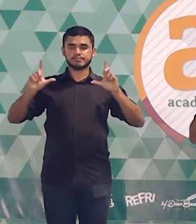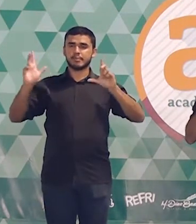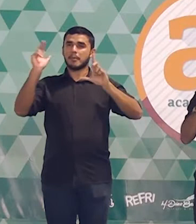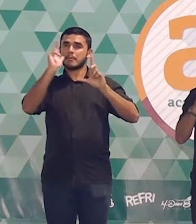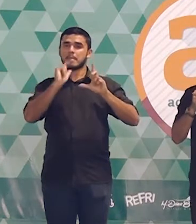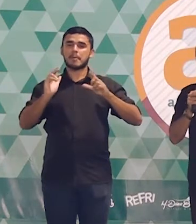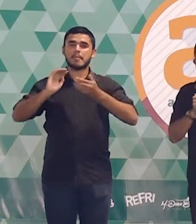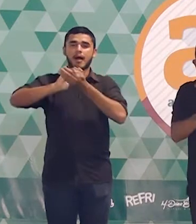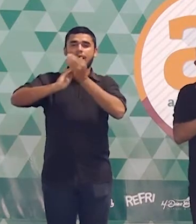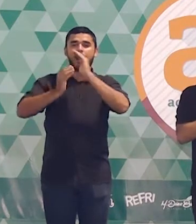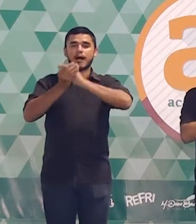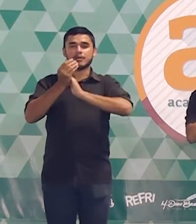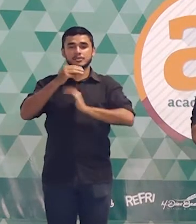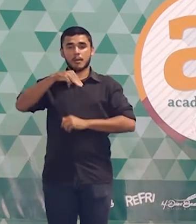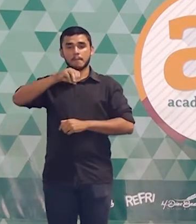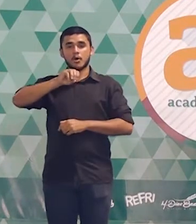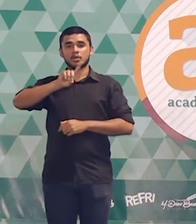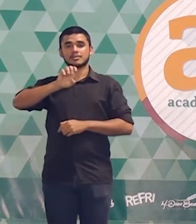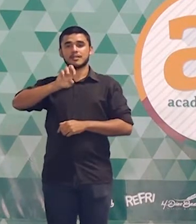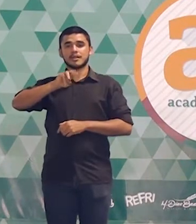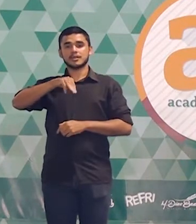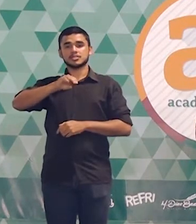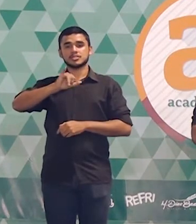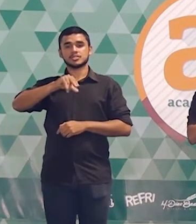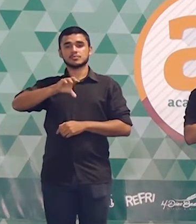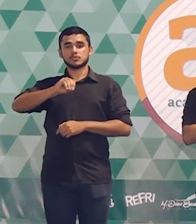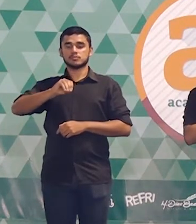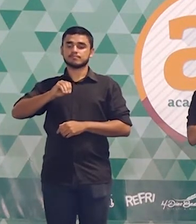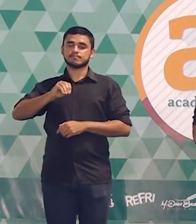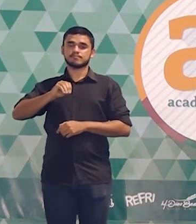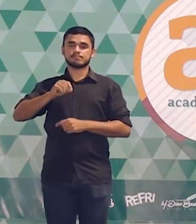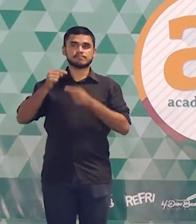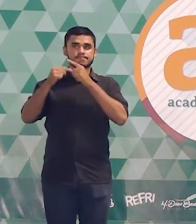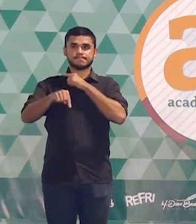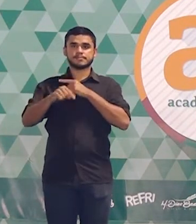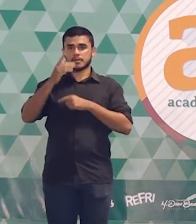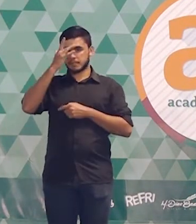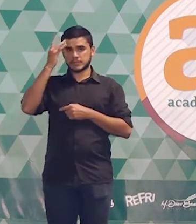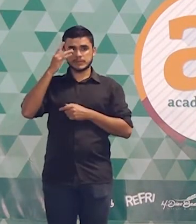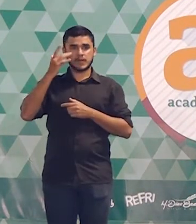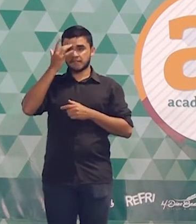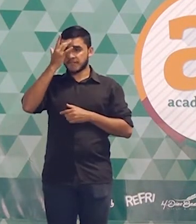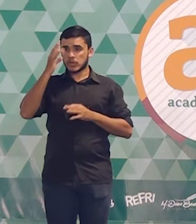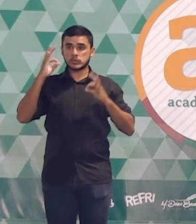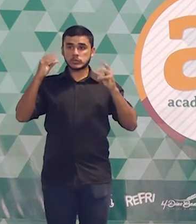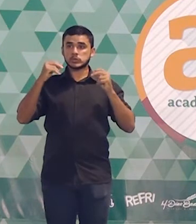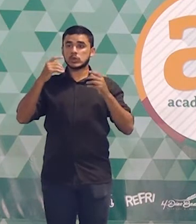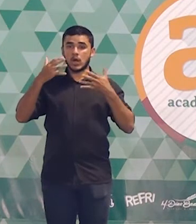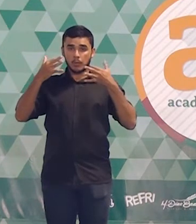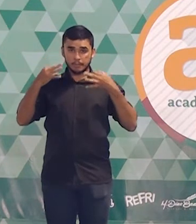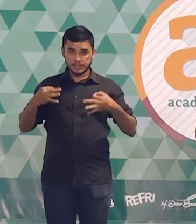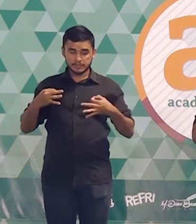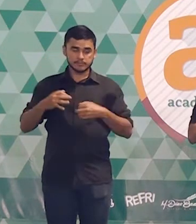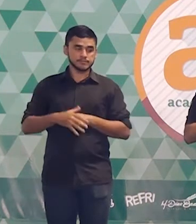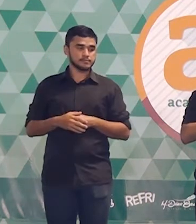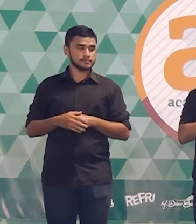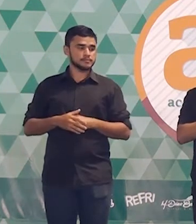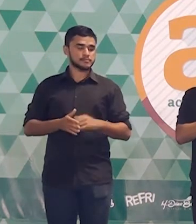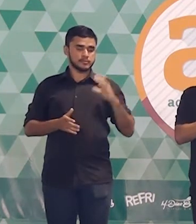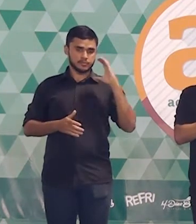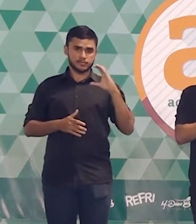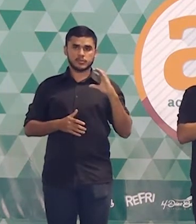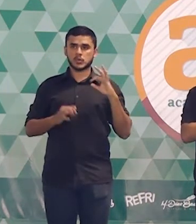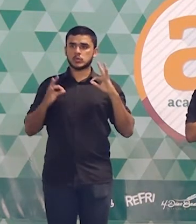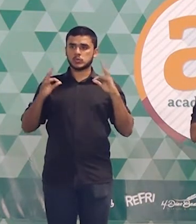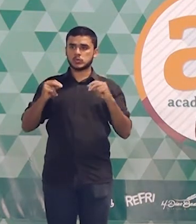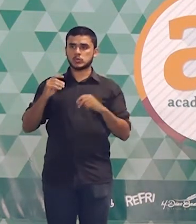tiveram a pretensão de ser de difícil acesso e compreensão ao público. C, é resultado da busca de padrões